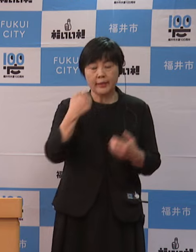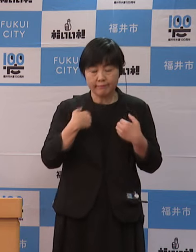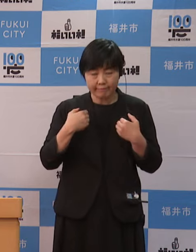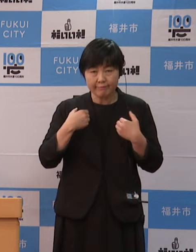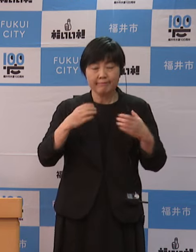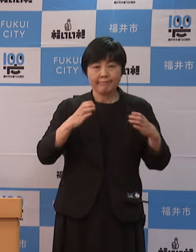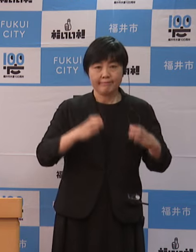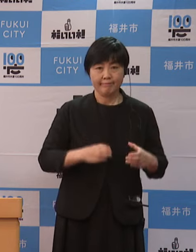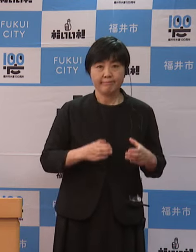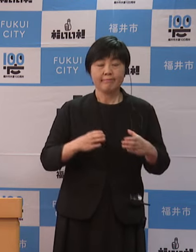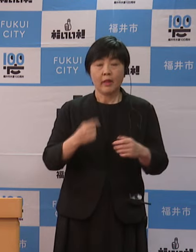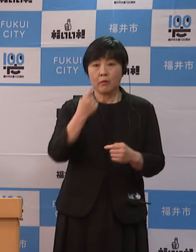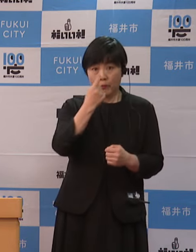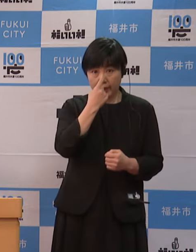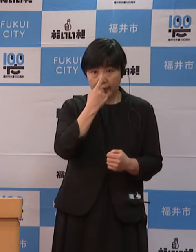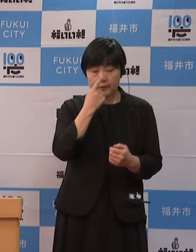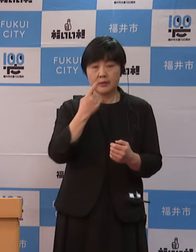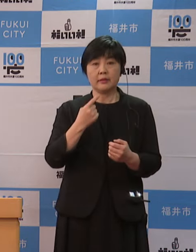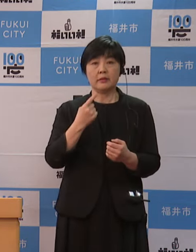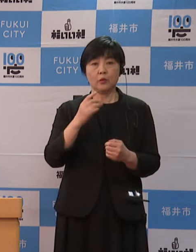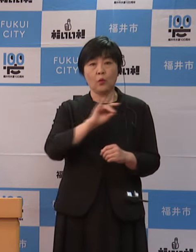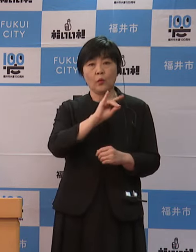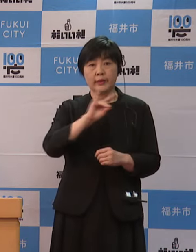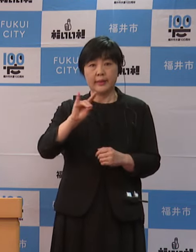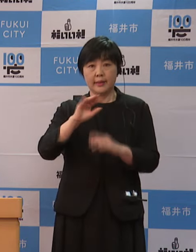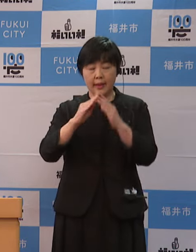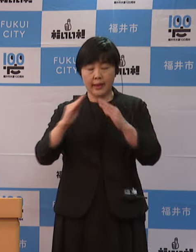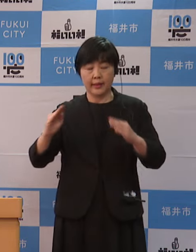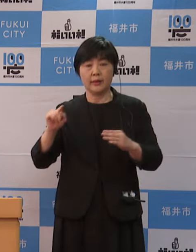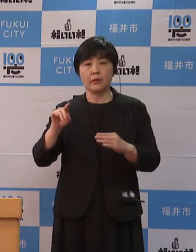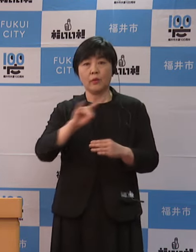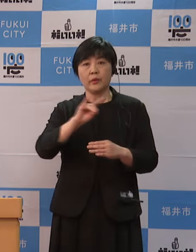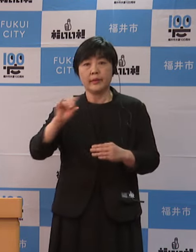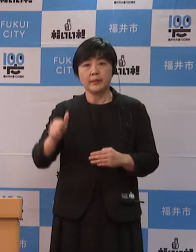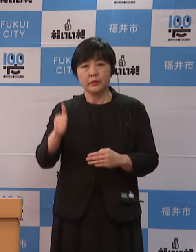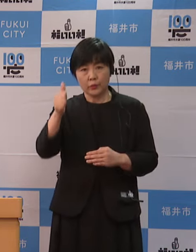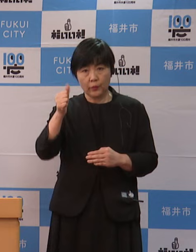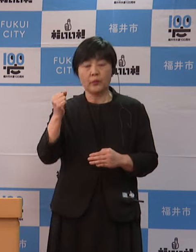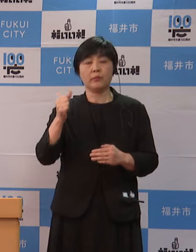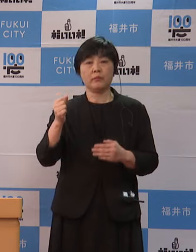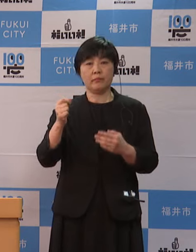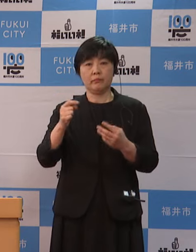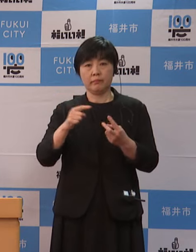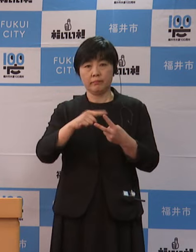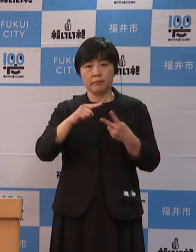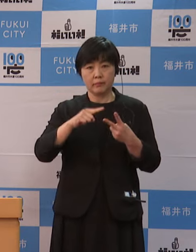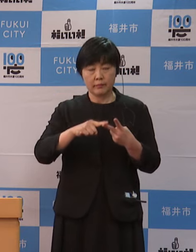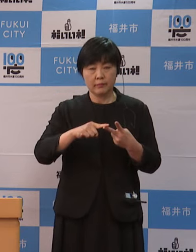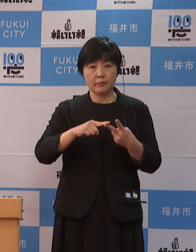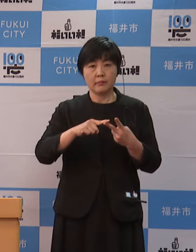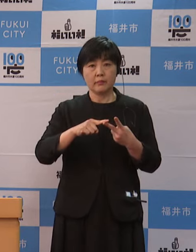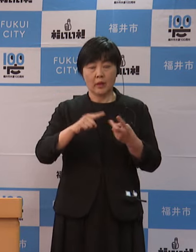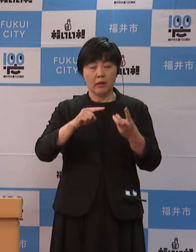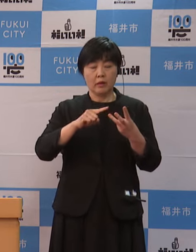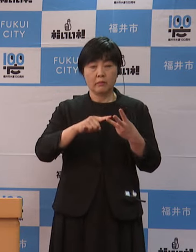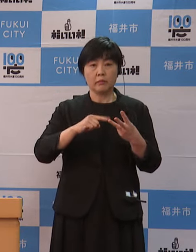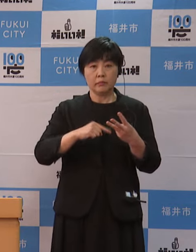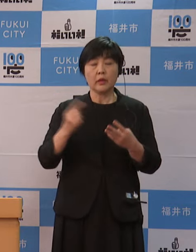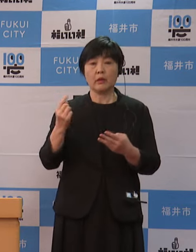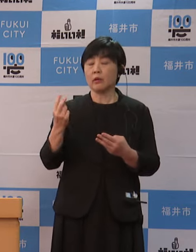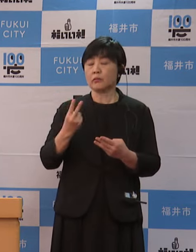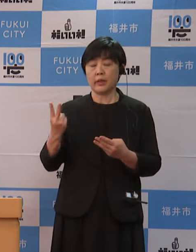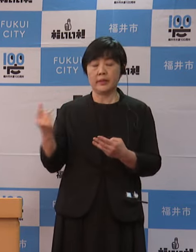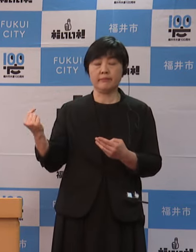、私とそしてまた議会の議長さんはじめ、お二人の来ていただ